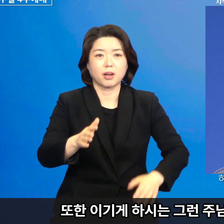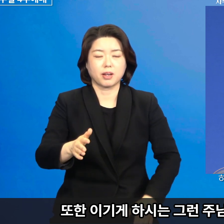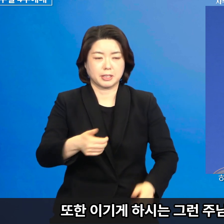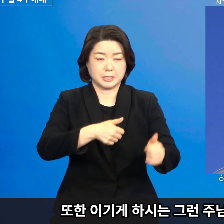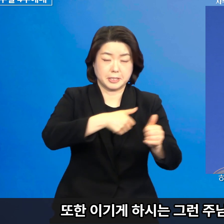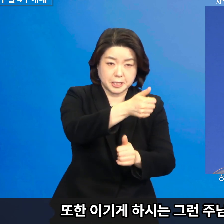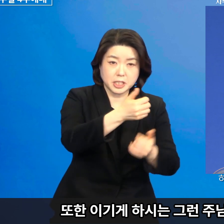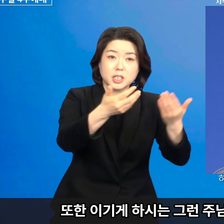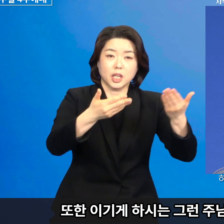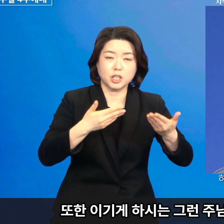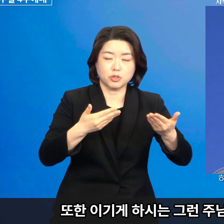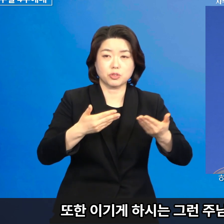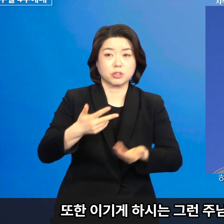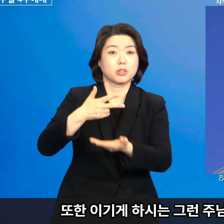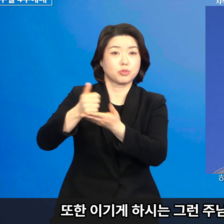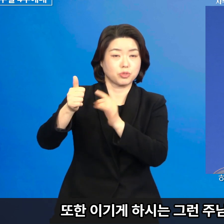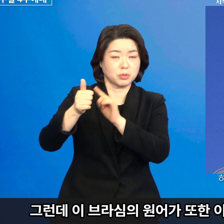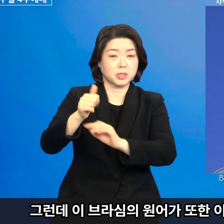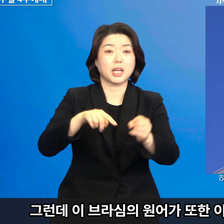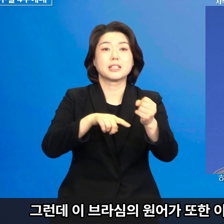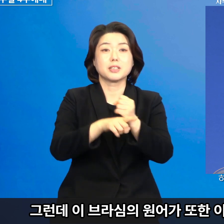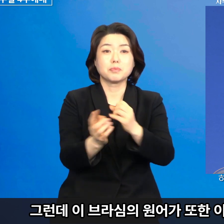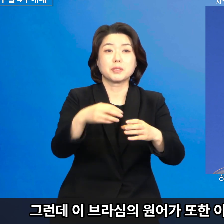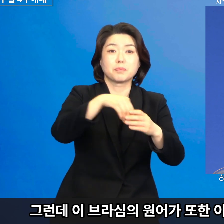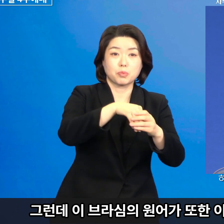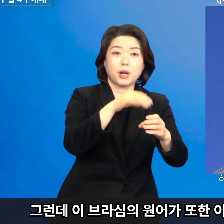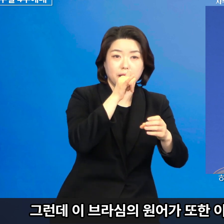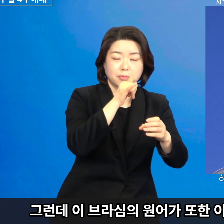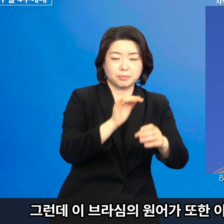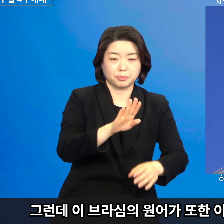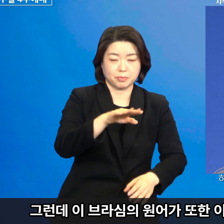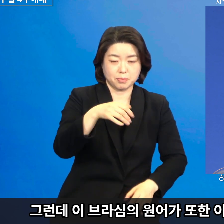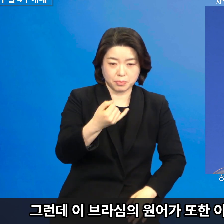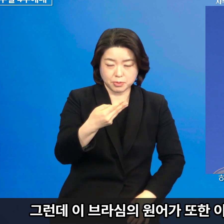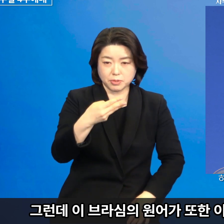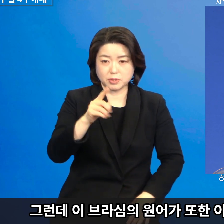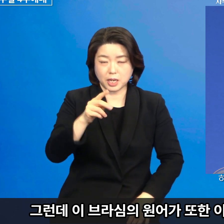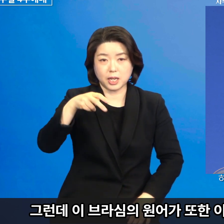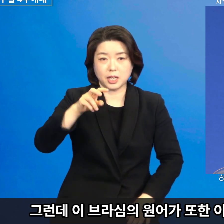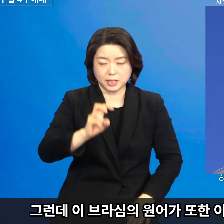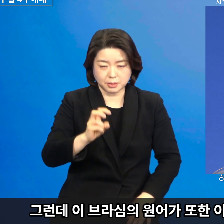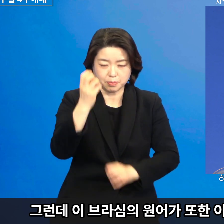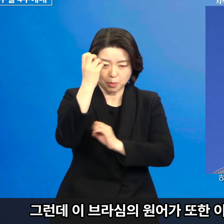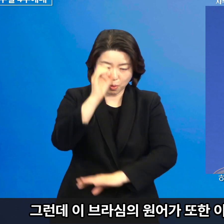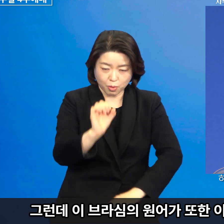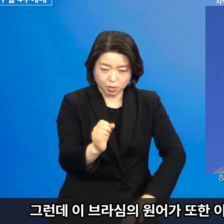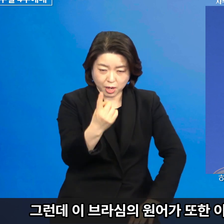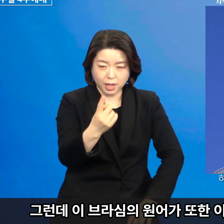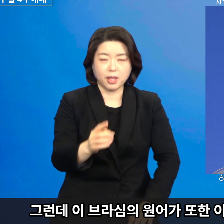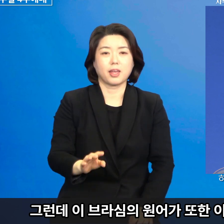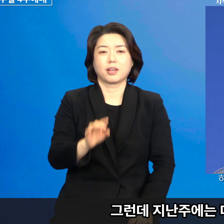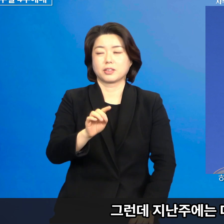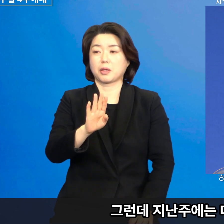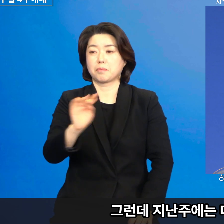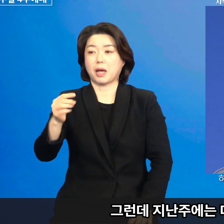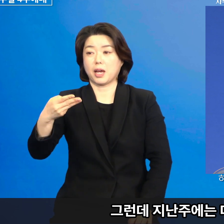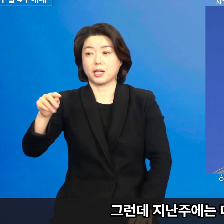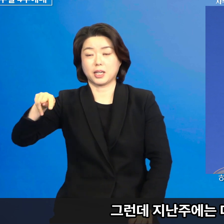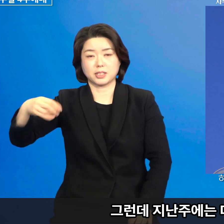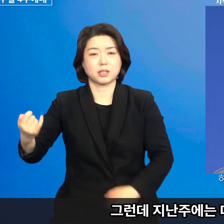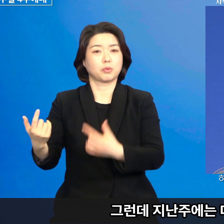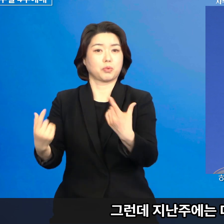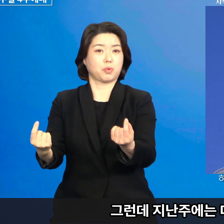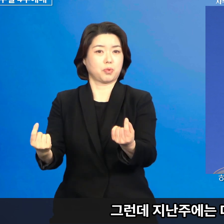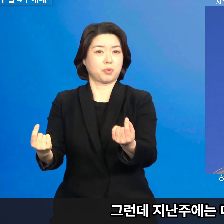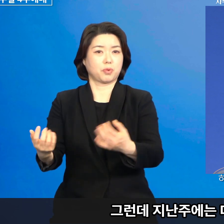이기게 하시는 그런 주님이라고 말씀을 드렸잖아요. 근데 이 브라심의 언어가 또한 이 어근이 바라스랑 똑같은 겁니다. 근데